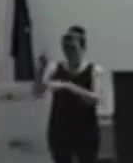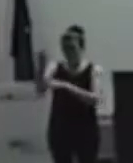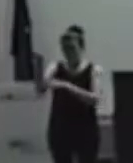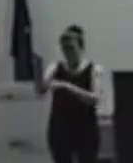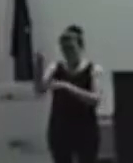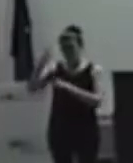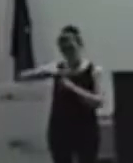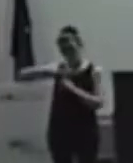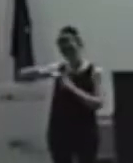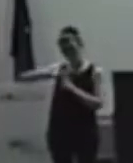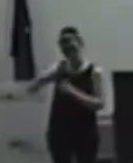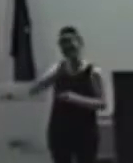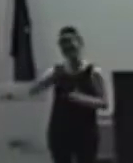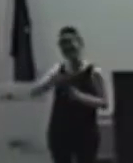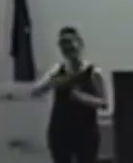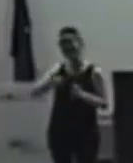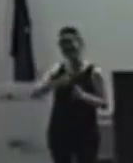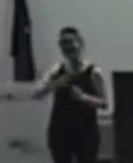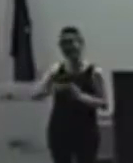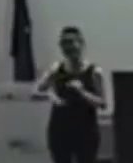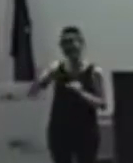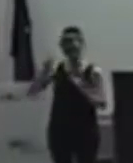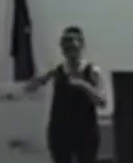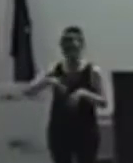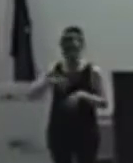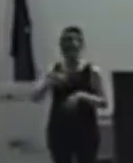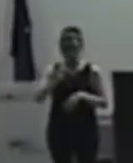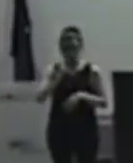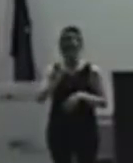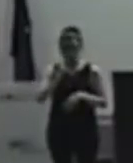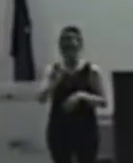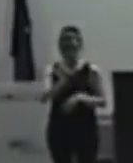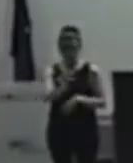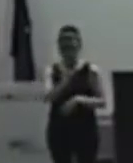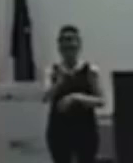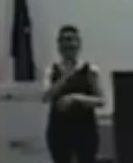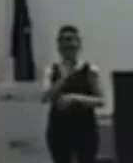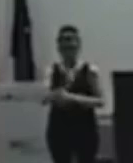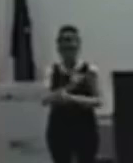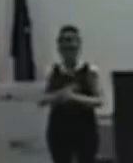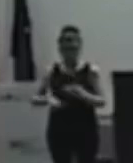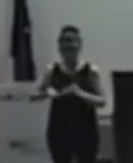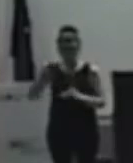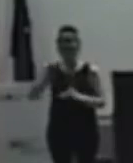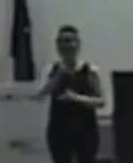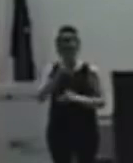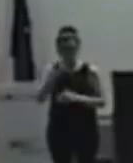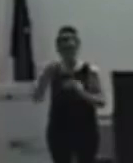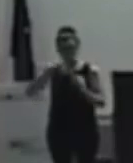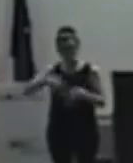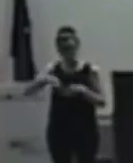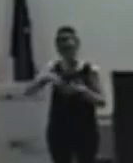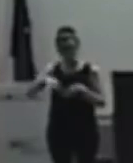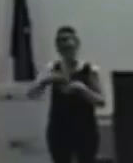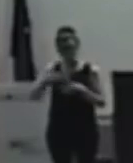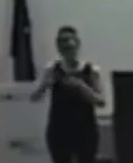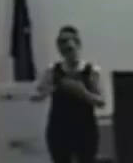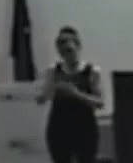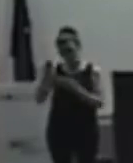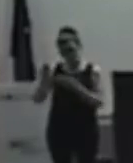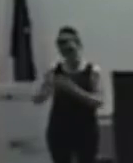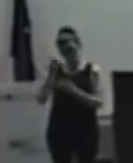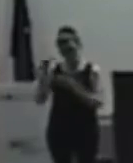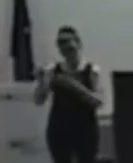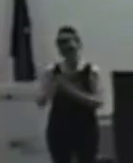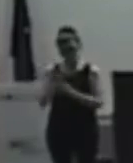controlada, probablemente el beneficio sea mayor, porque en la mayoría de los casos lo que interfiere más en el día a día y en las